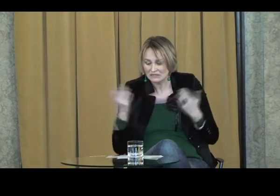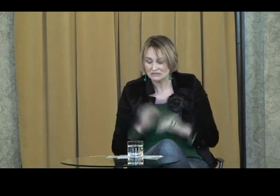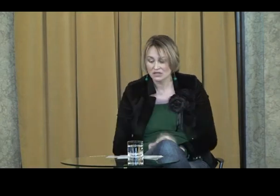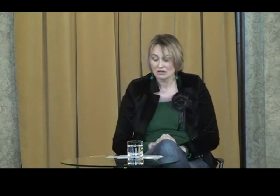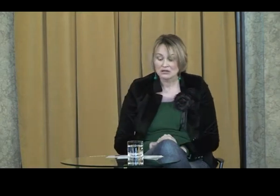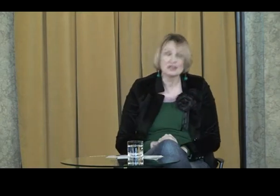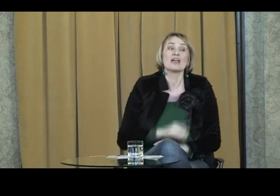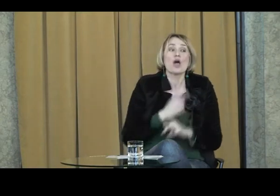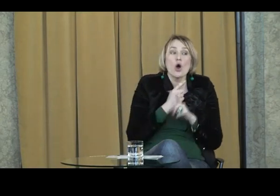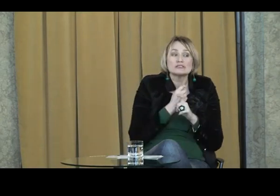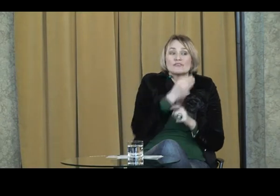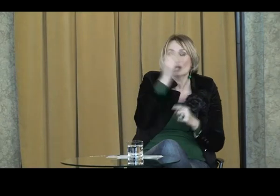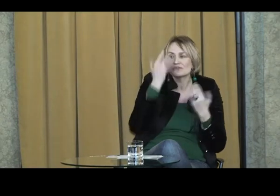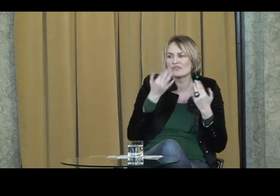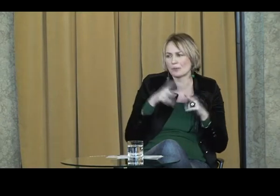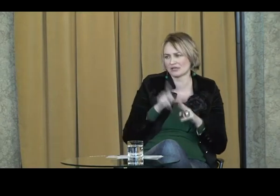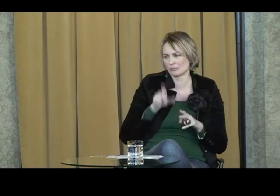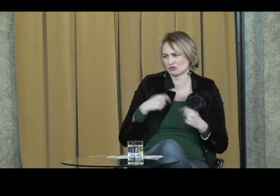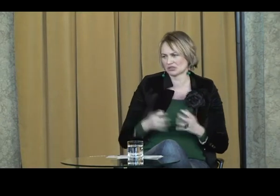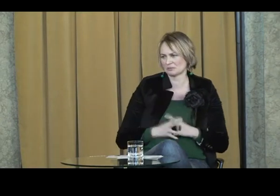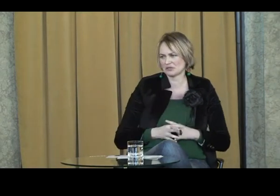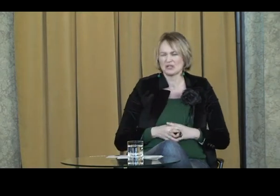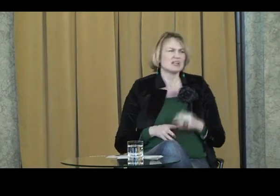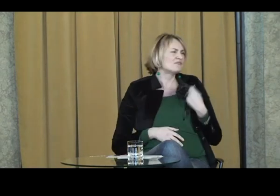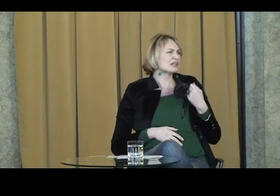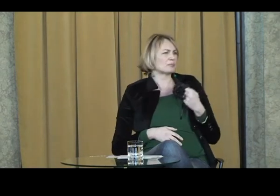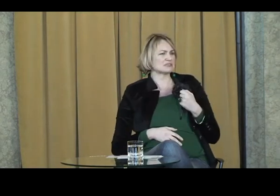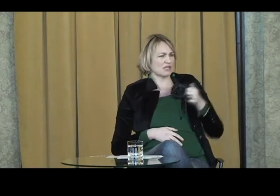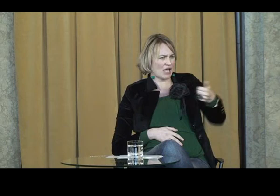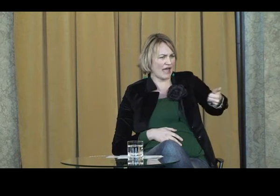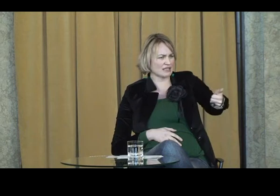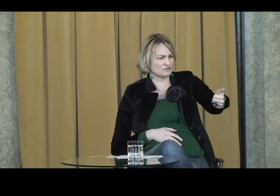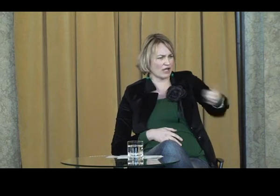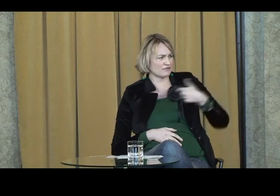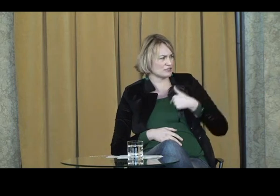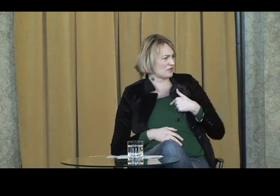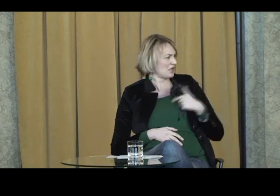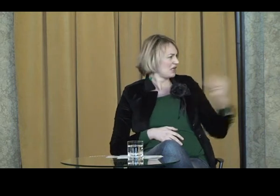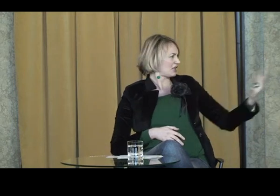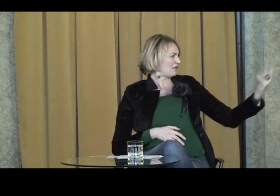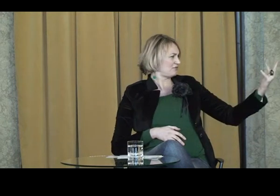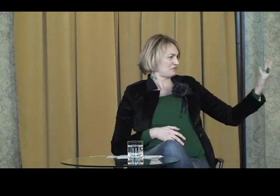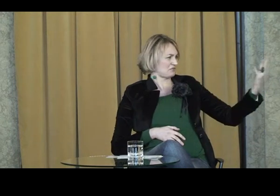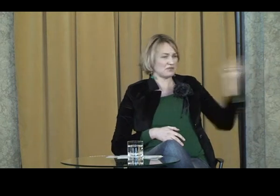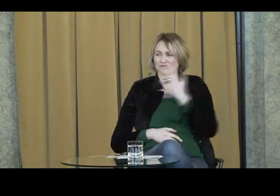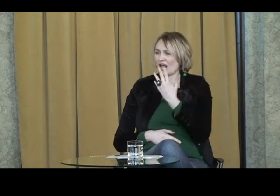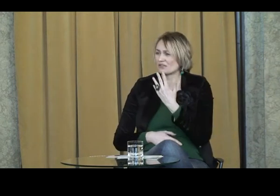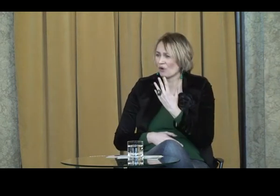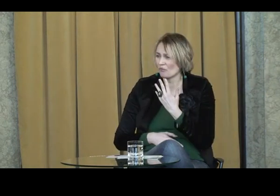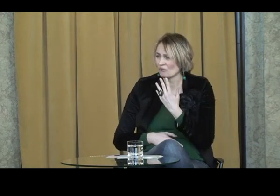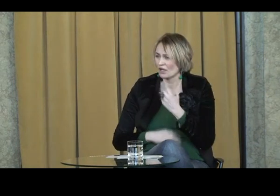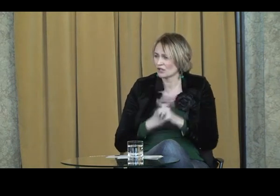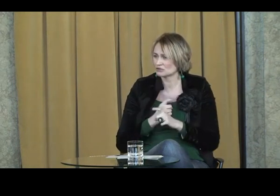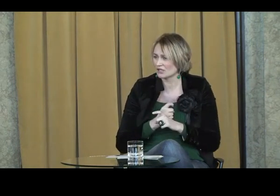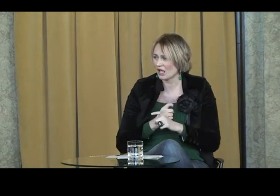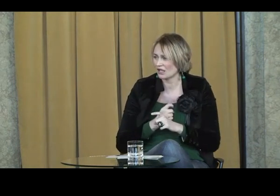ist hier in Österreich ein anderes Thema. Wie viele Behinderte gibt es? 1, 2, 5, sind es 10? Wie